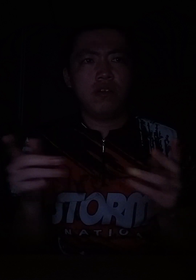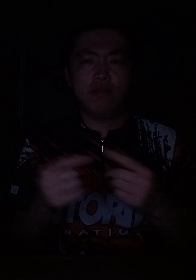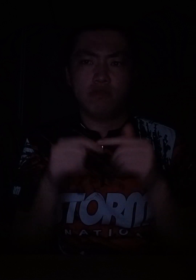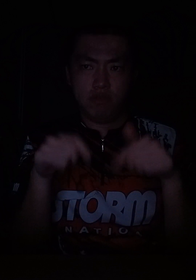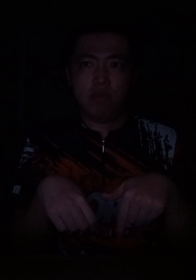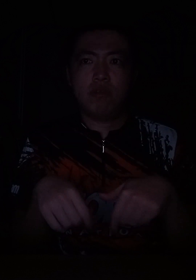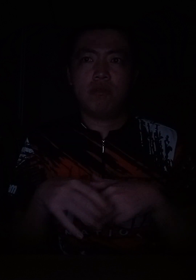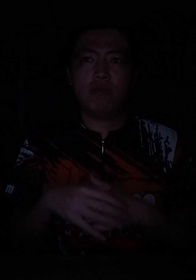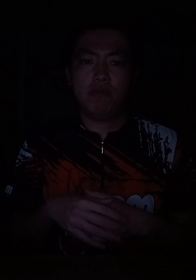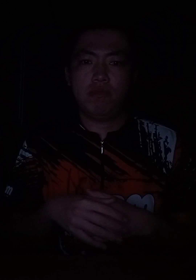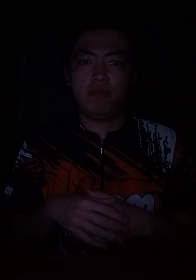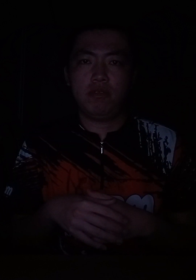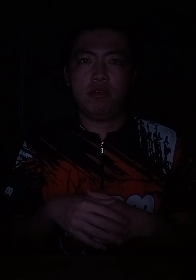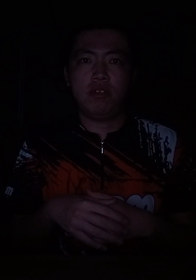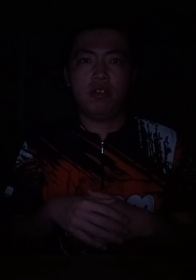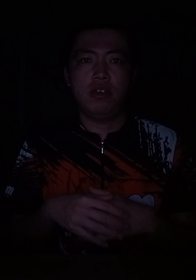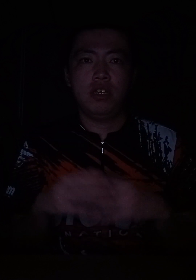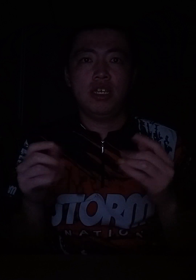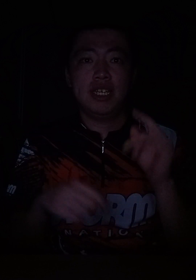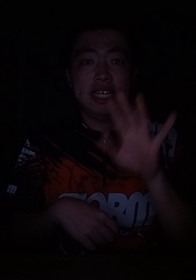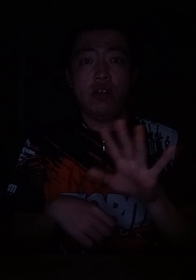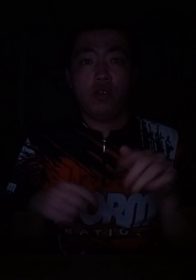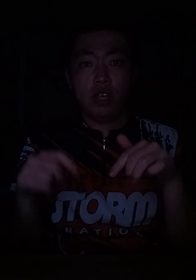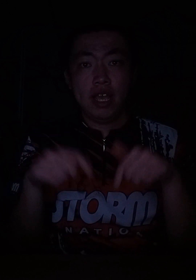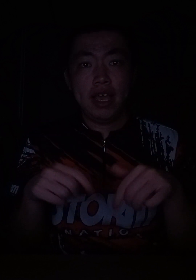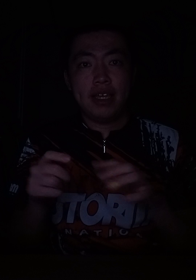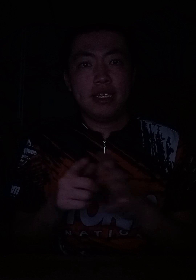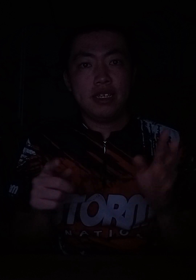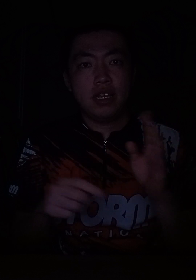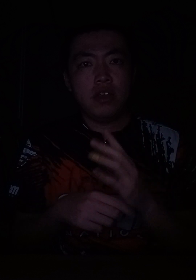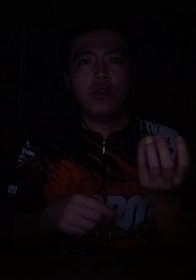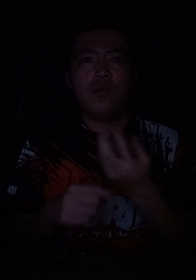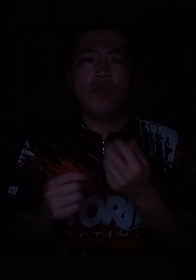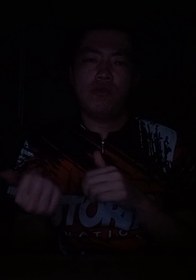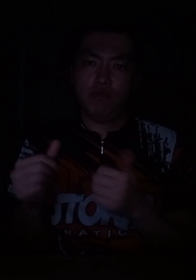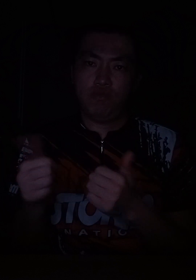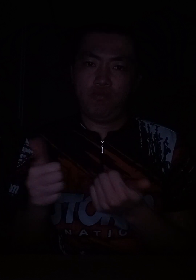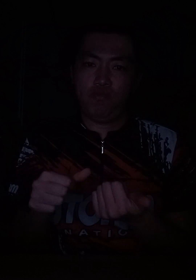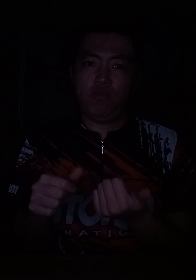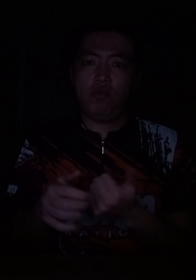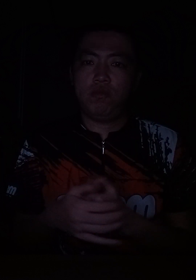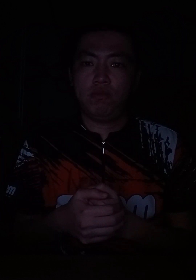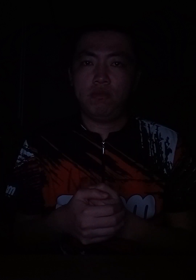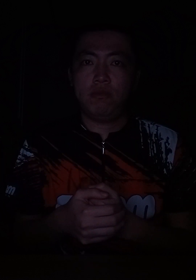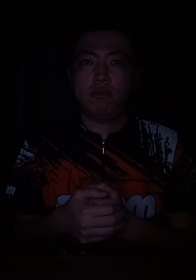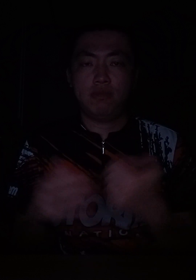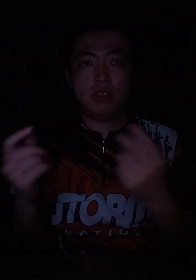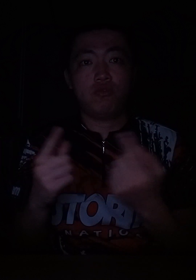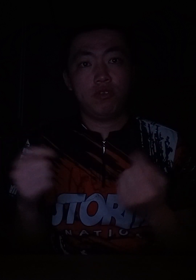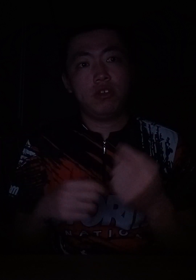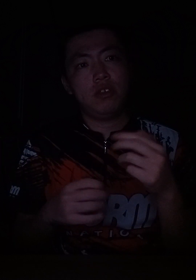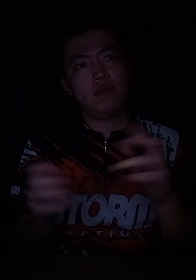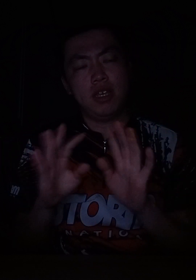추락하고 말았습니다. 지하 5층으로 떨어진 A씨는 안타깝게도 숨졌습니다. 입주민들은 믿기지 않는다며